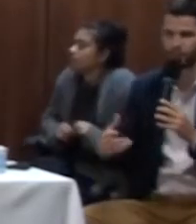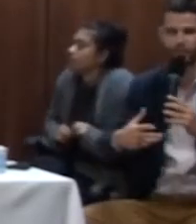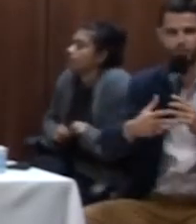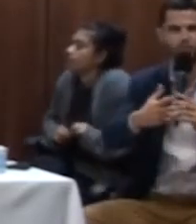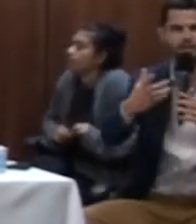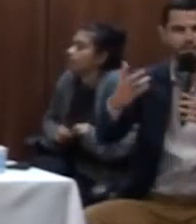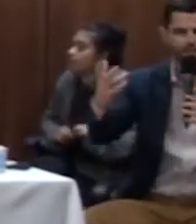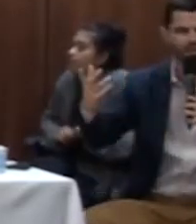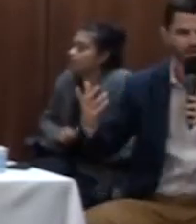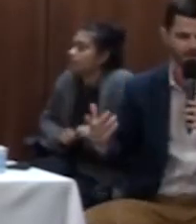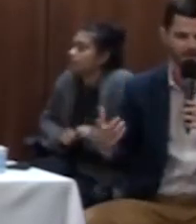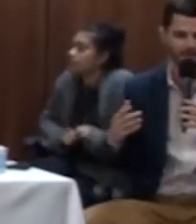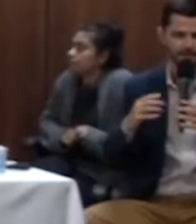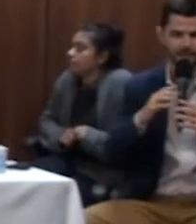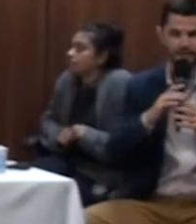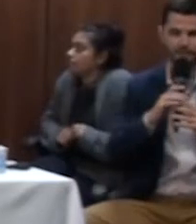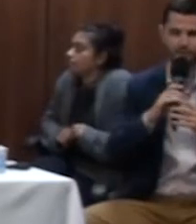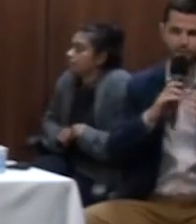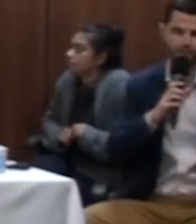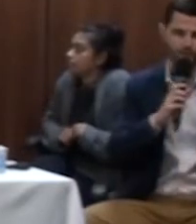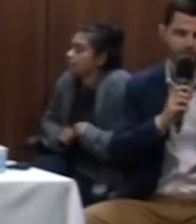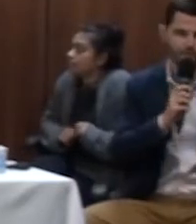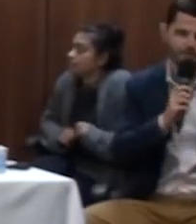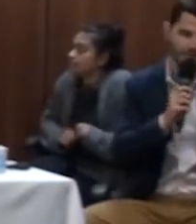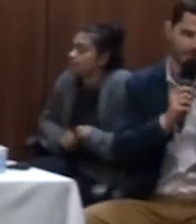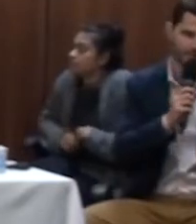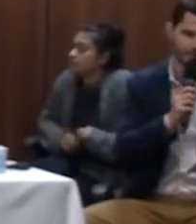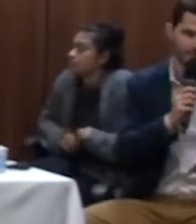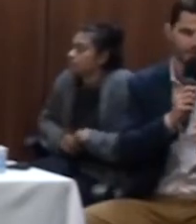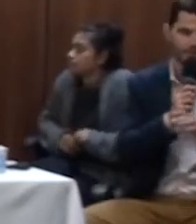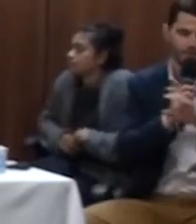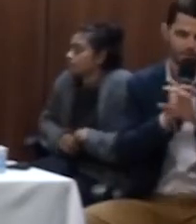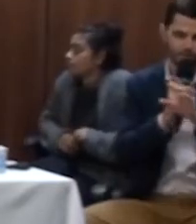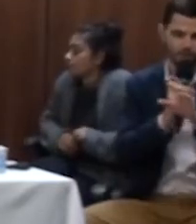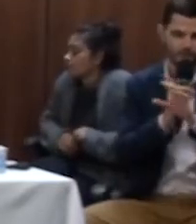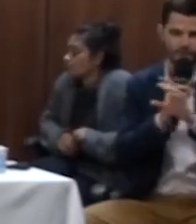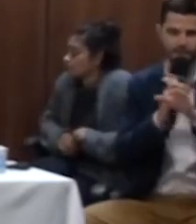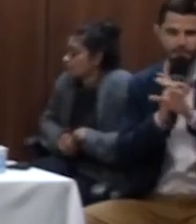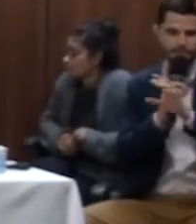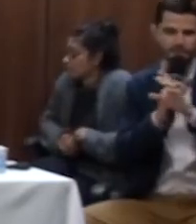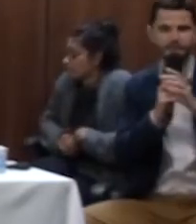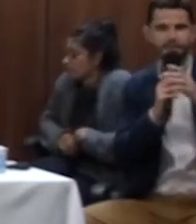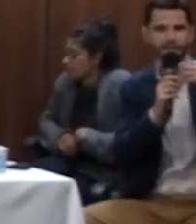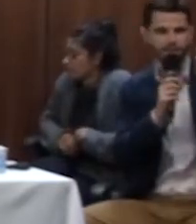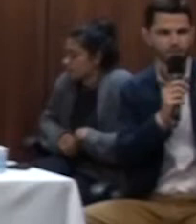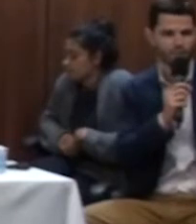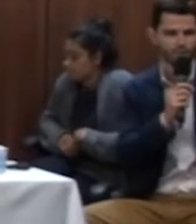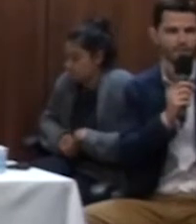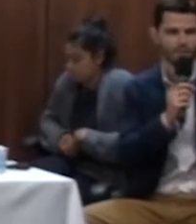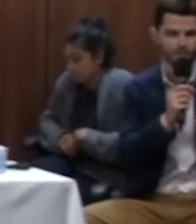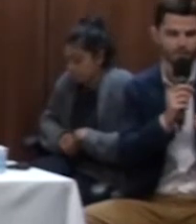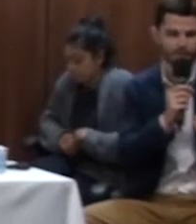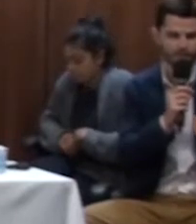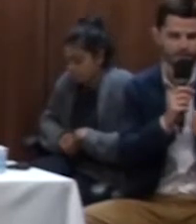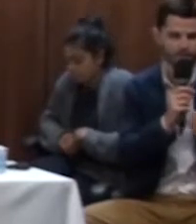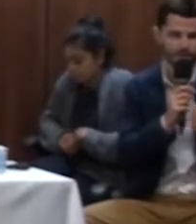o conteúdo que essa política deve ter, tá? E foi substituído depois, essa portaria de 2008, todo mundo aqui sabe, talvez, foi substituída